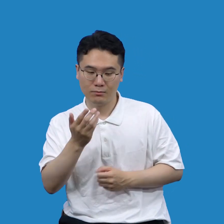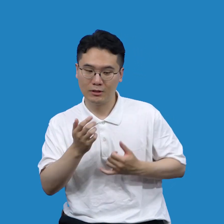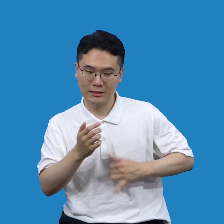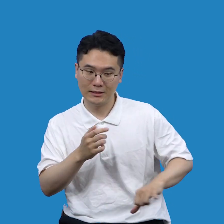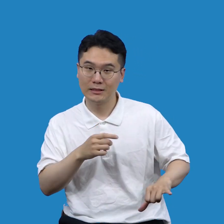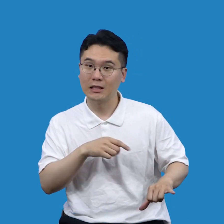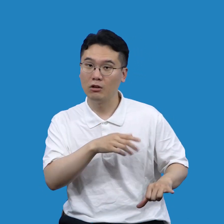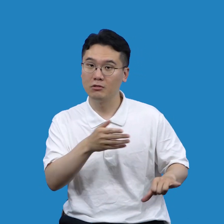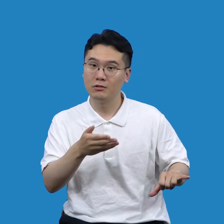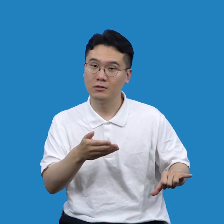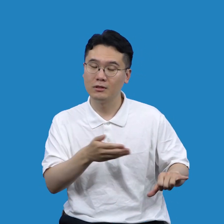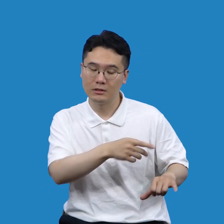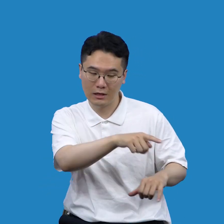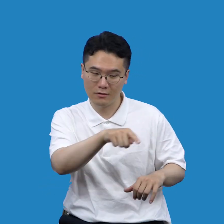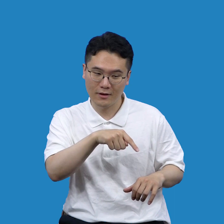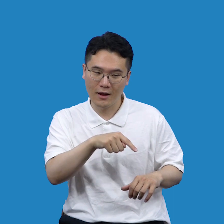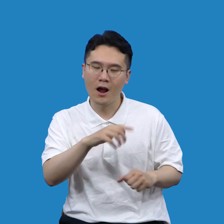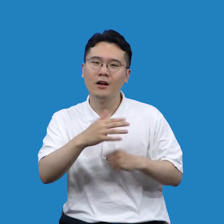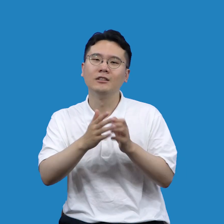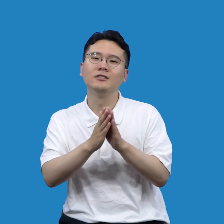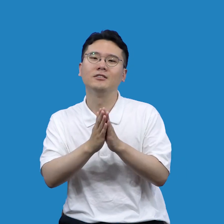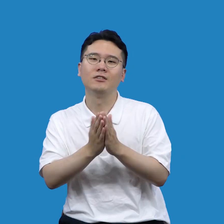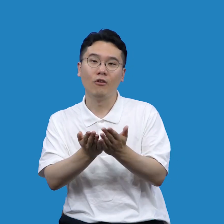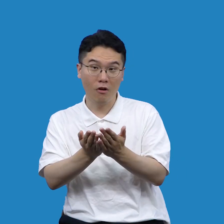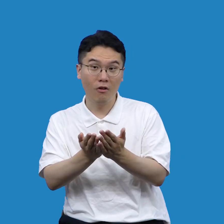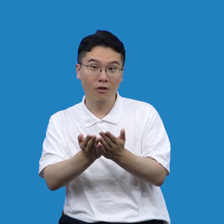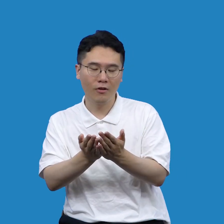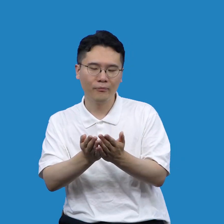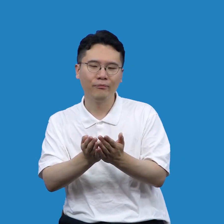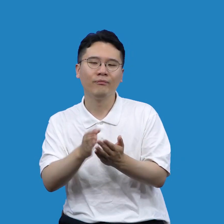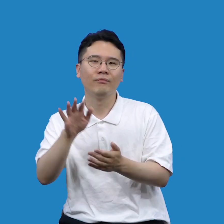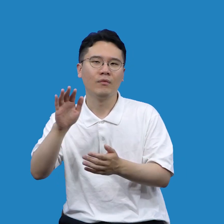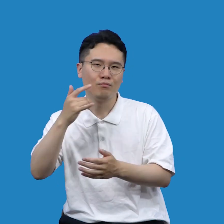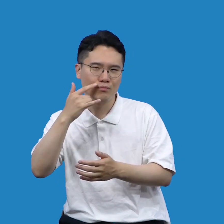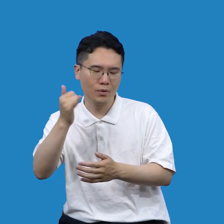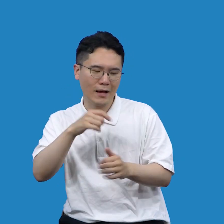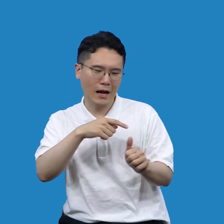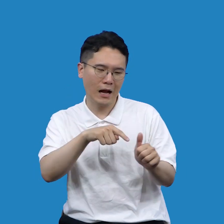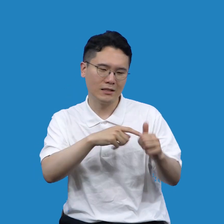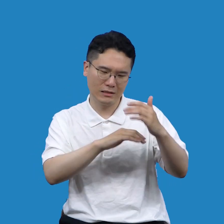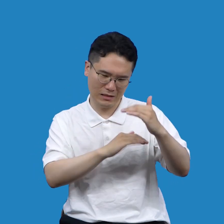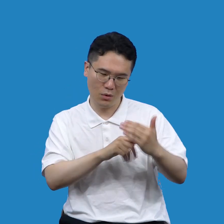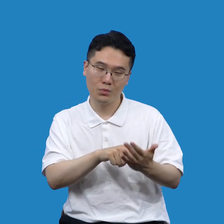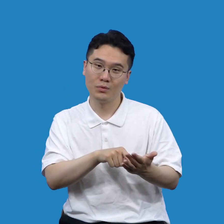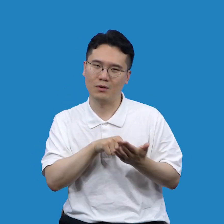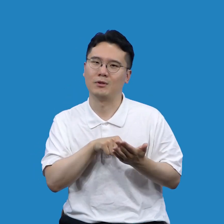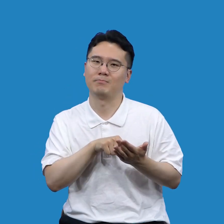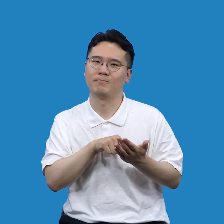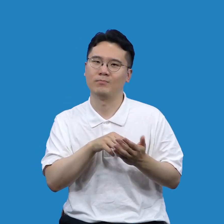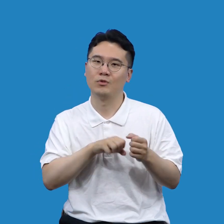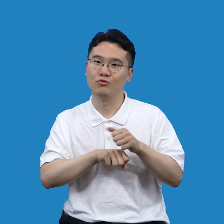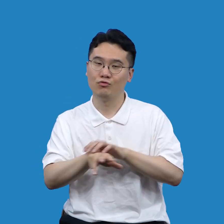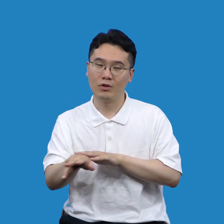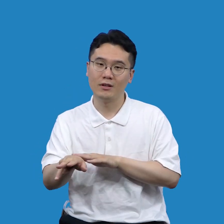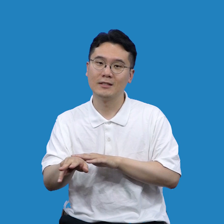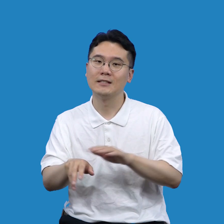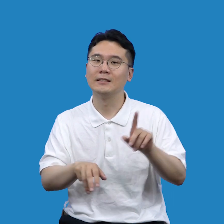성경은 이렇게 가르치라고 기록을 하고 있습니다. 출애굽기 12장